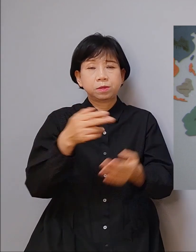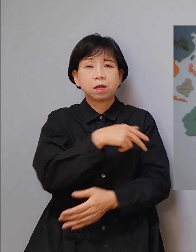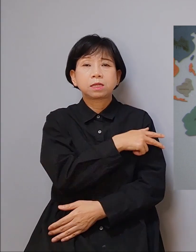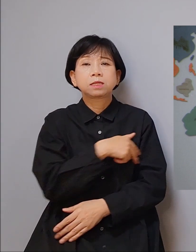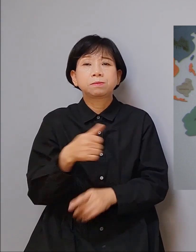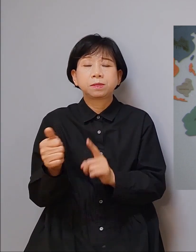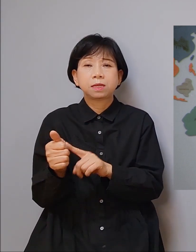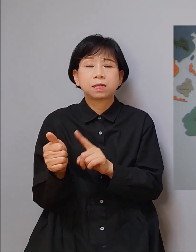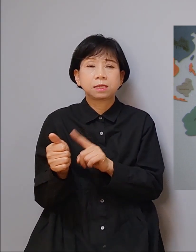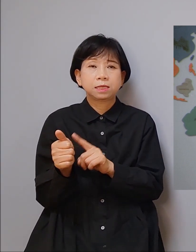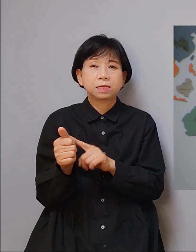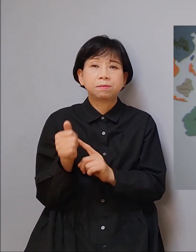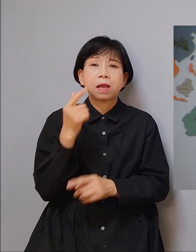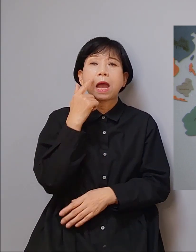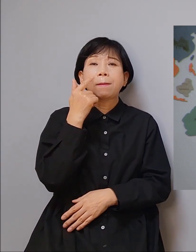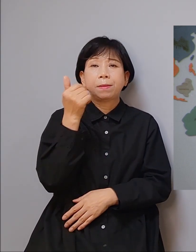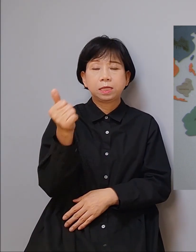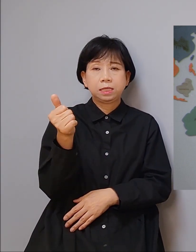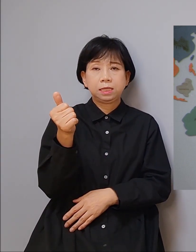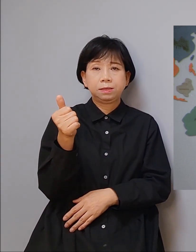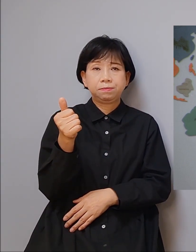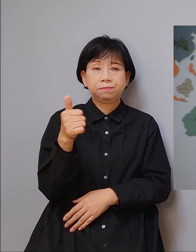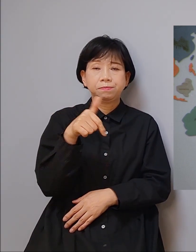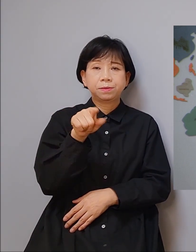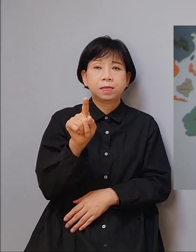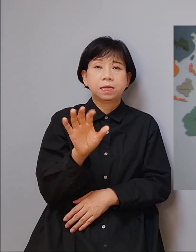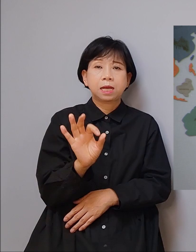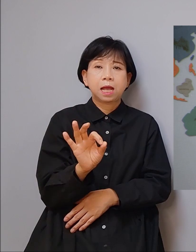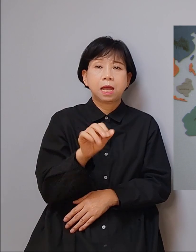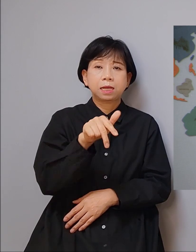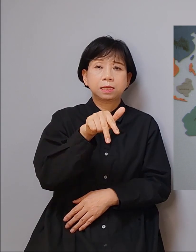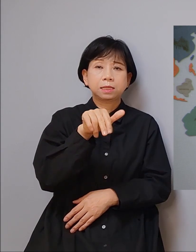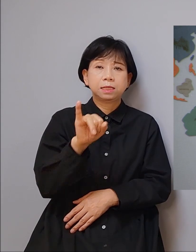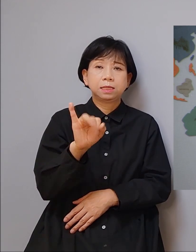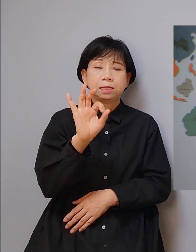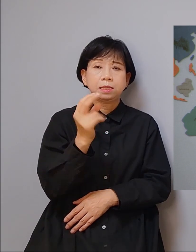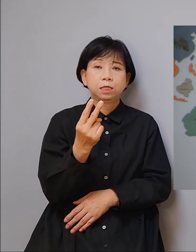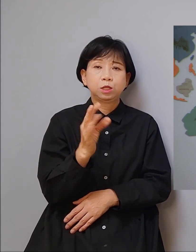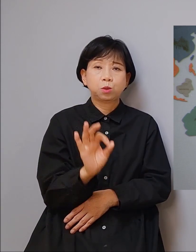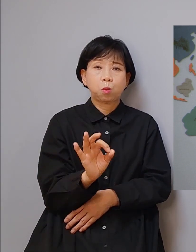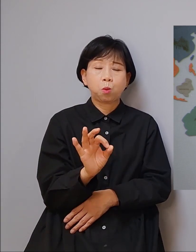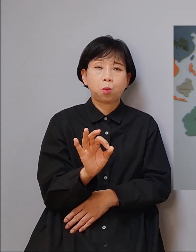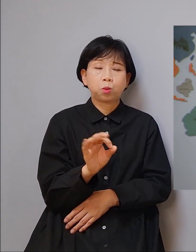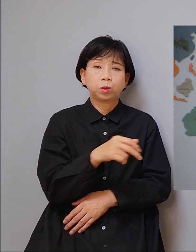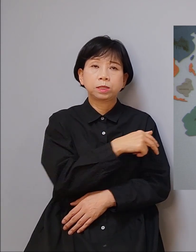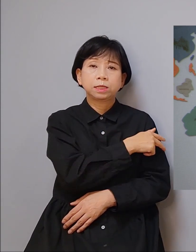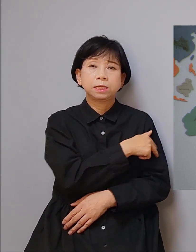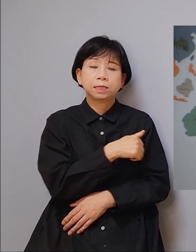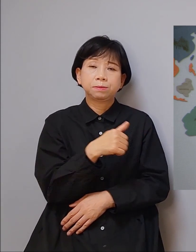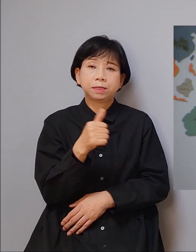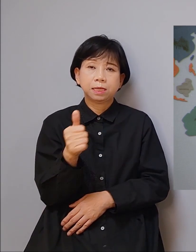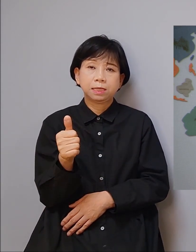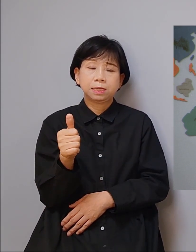좀 돌아가셨습니다. 그래서 강지영 집사님 칠려 선교회신데 시아버지 되시죠.